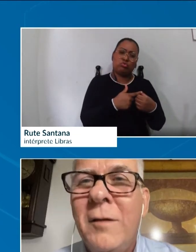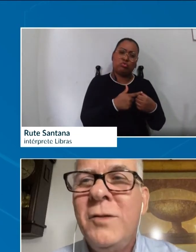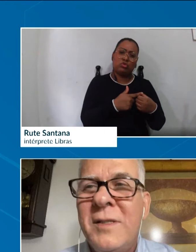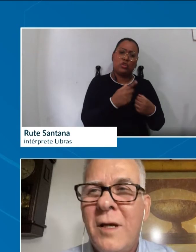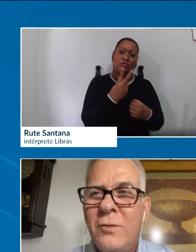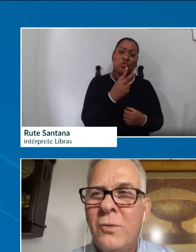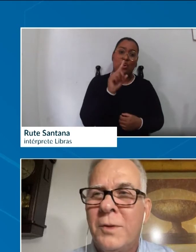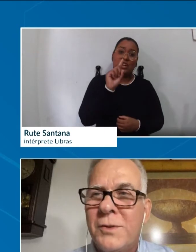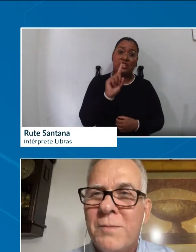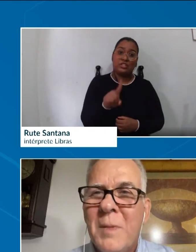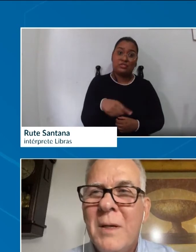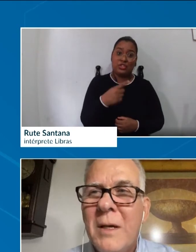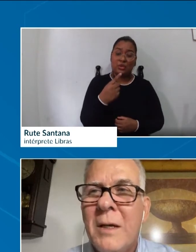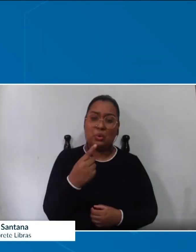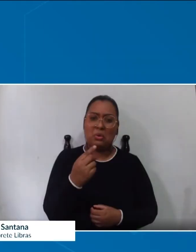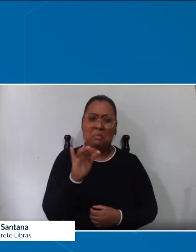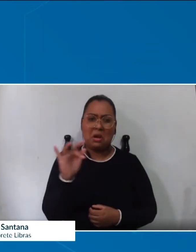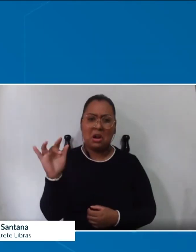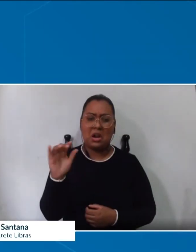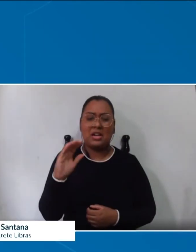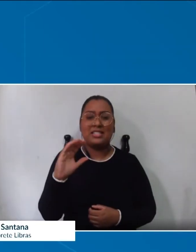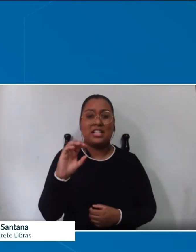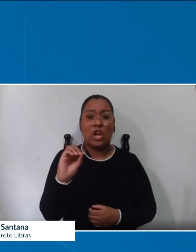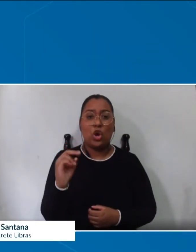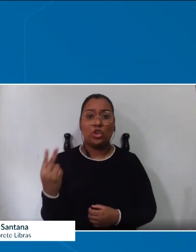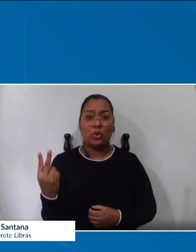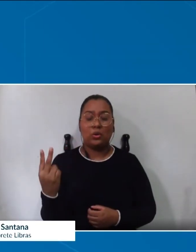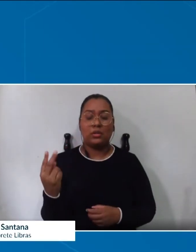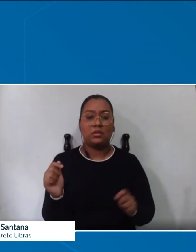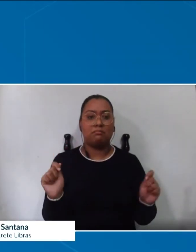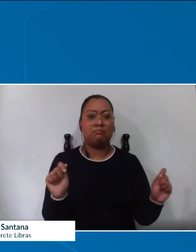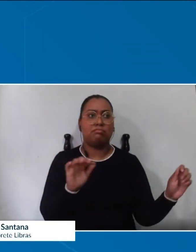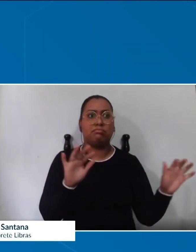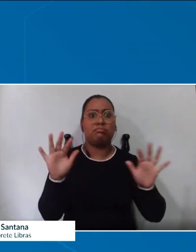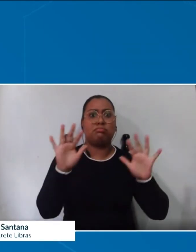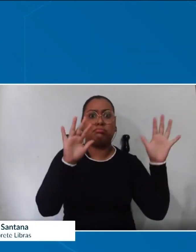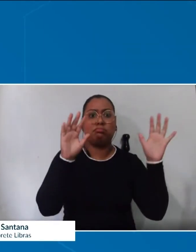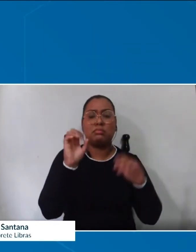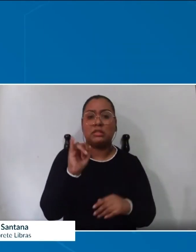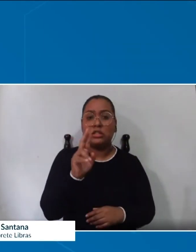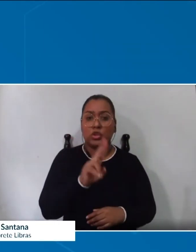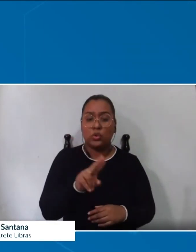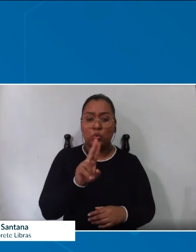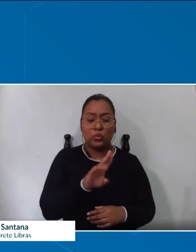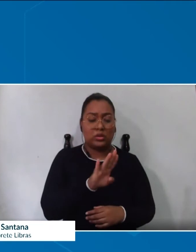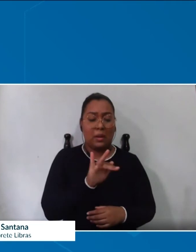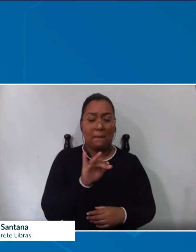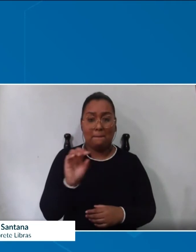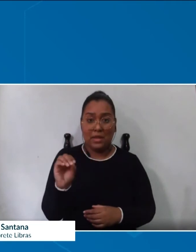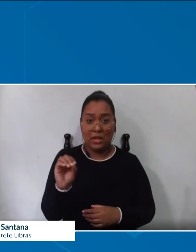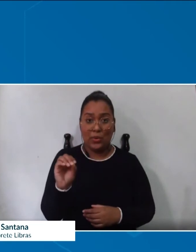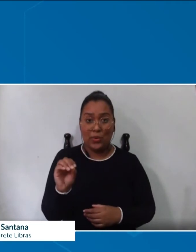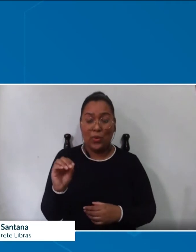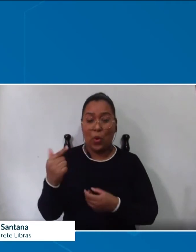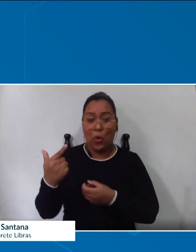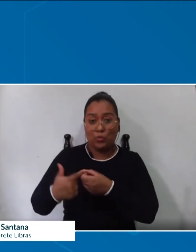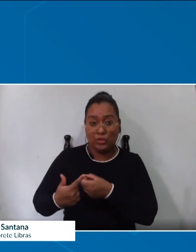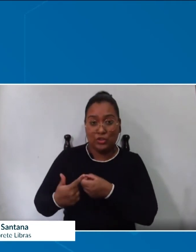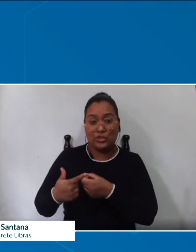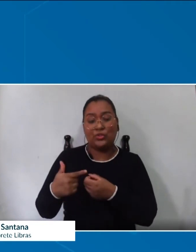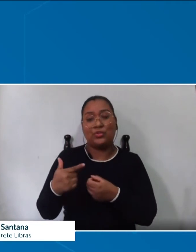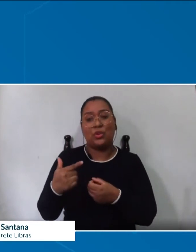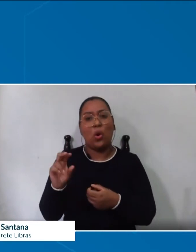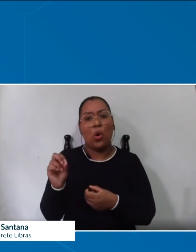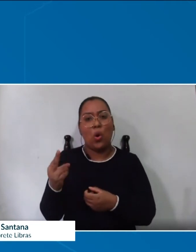2,67 quilos de CO2. Então, a partir do momento que você está utilizando um biocombustível ou um combustível que